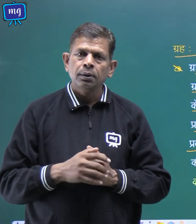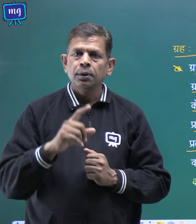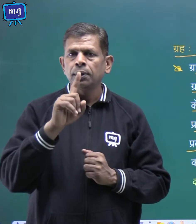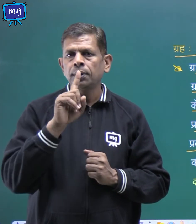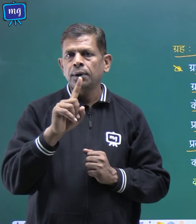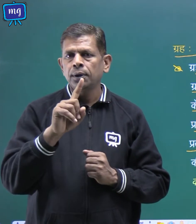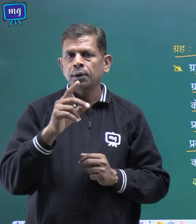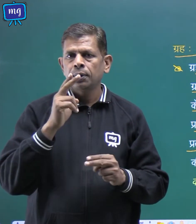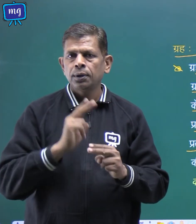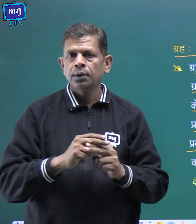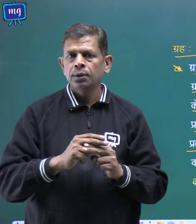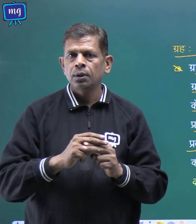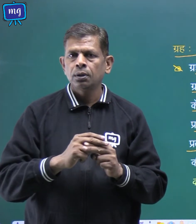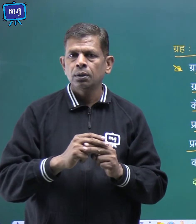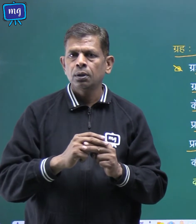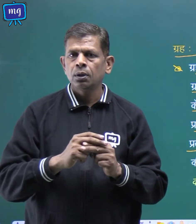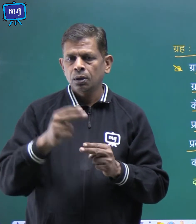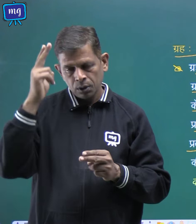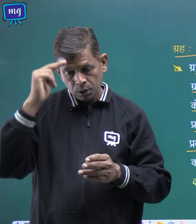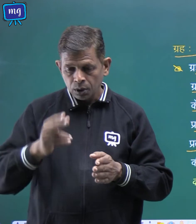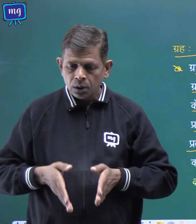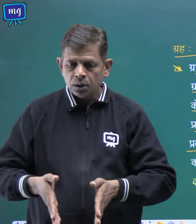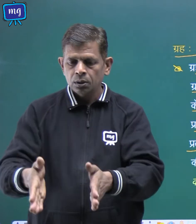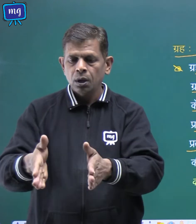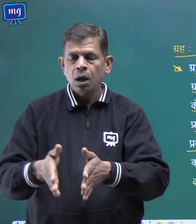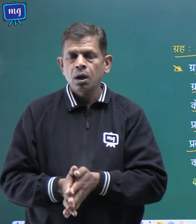एक निश्चित पथ पर